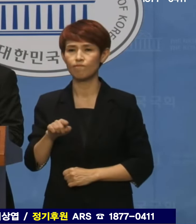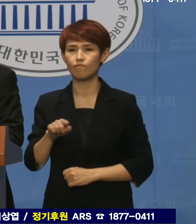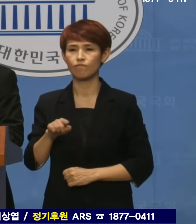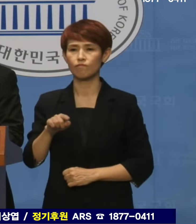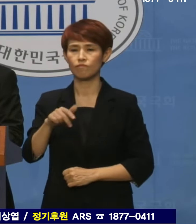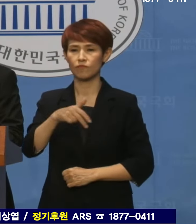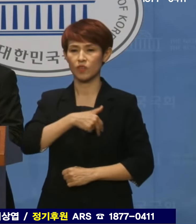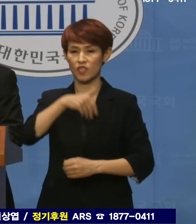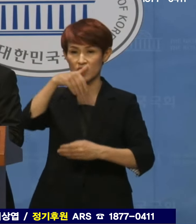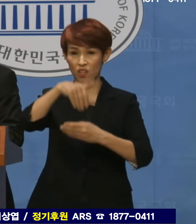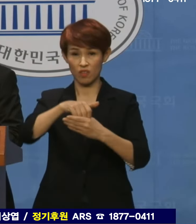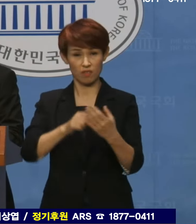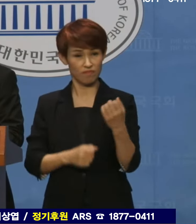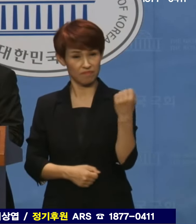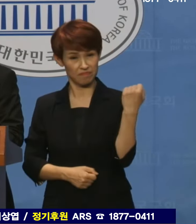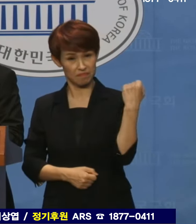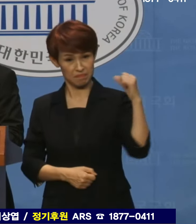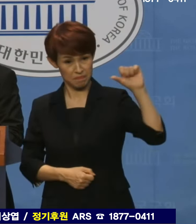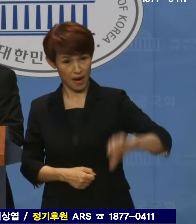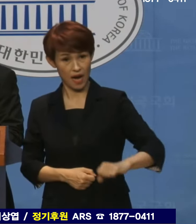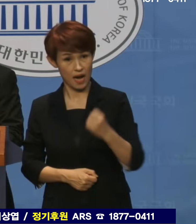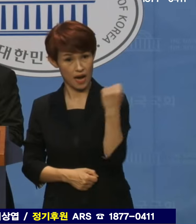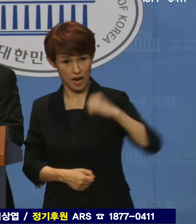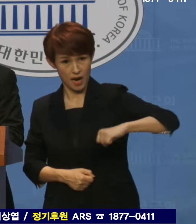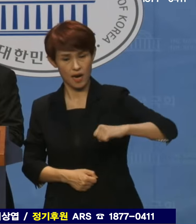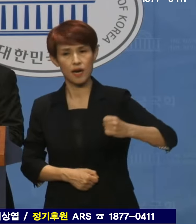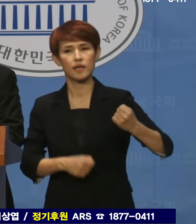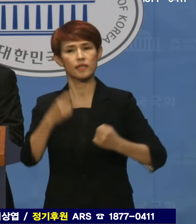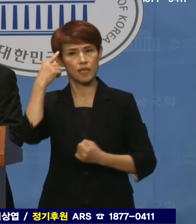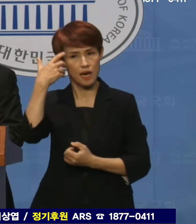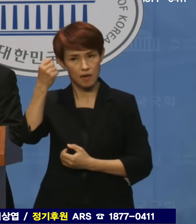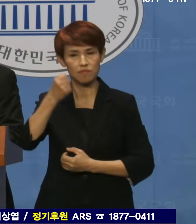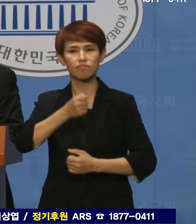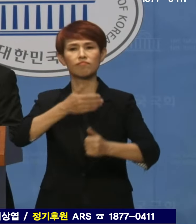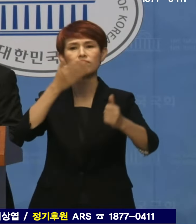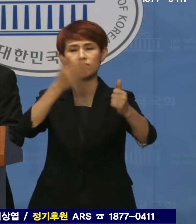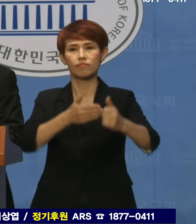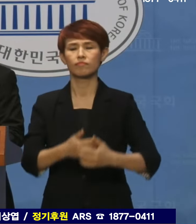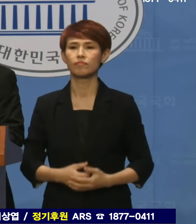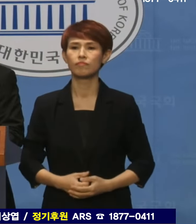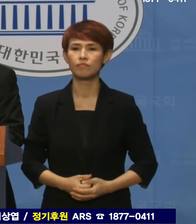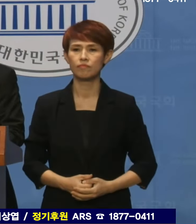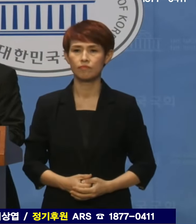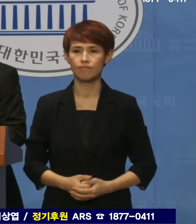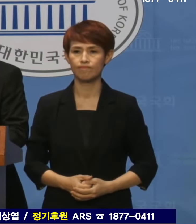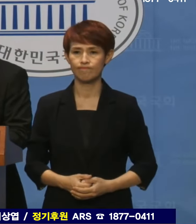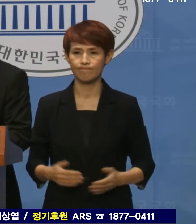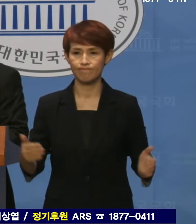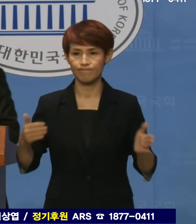총선 민의에 불복하는 것으로 받아들이실 것임을 명심하시기